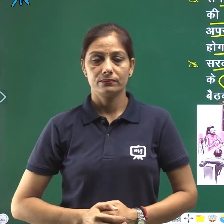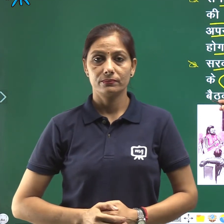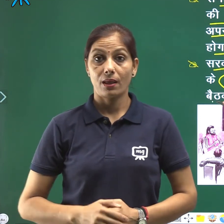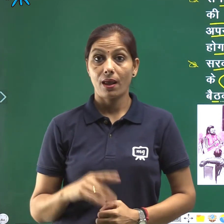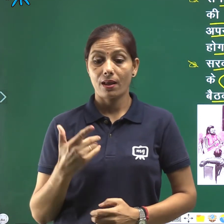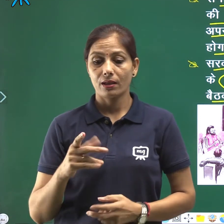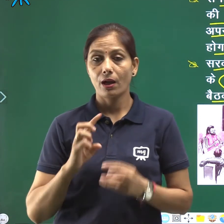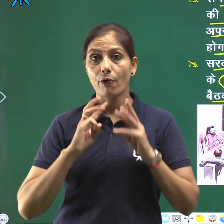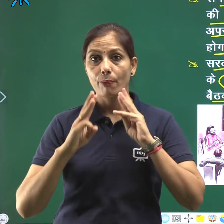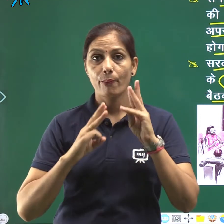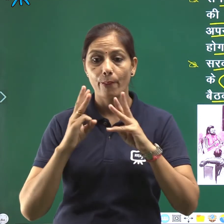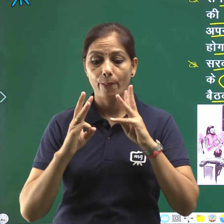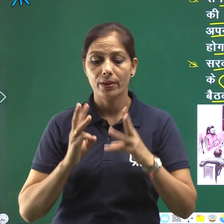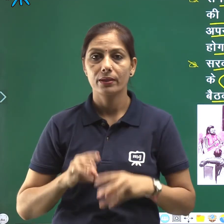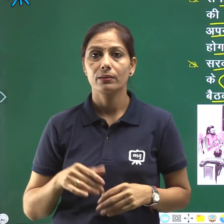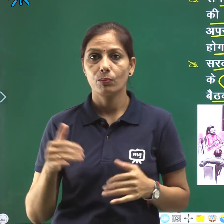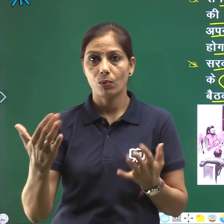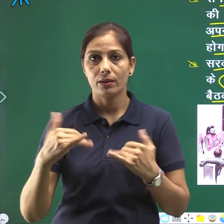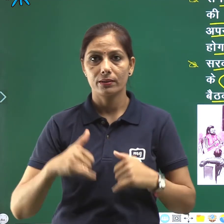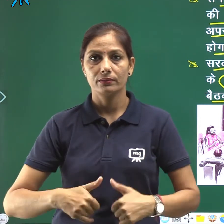एक बैठक बुलाई गई।